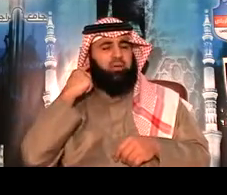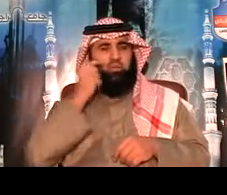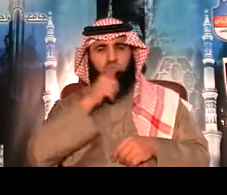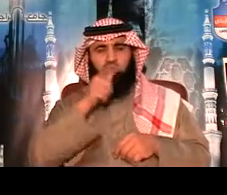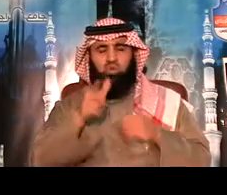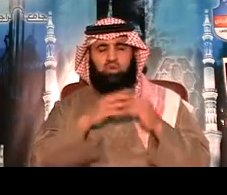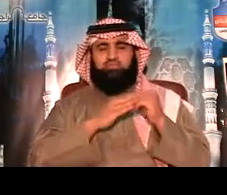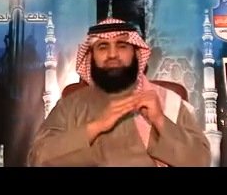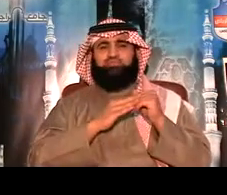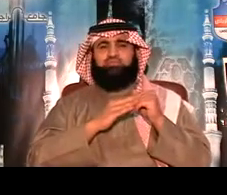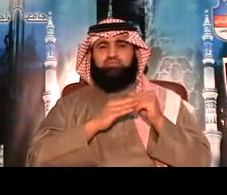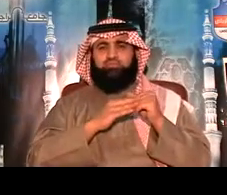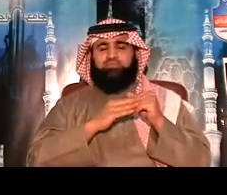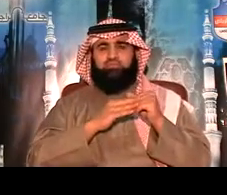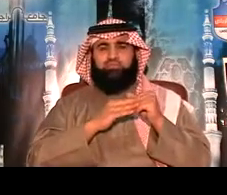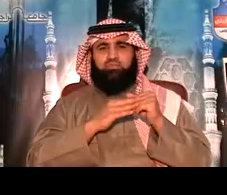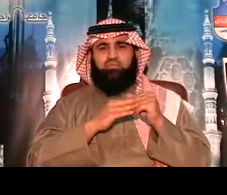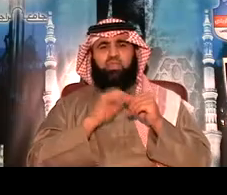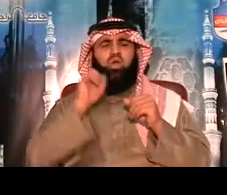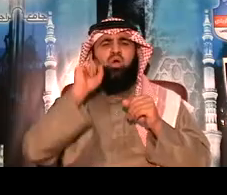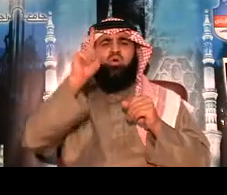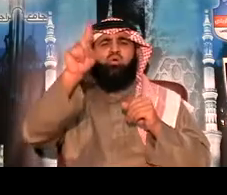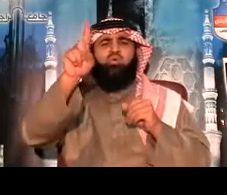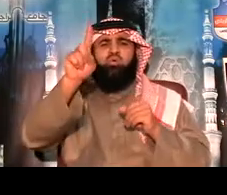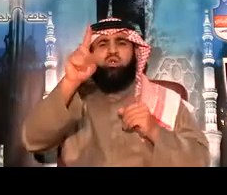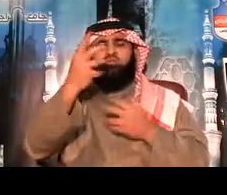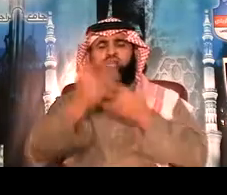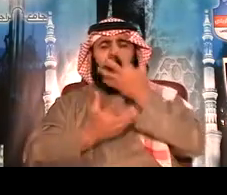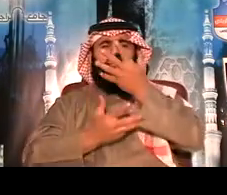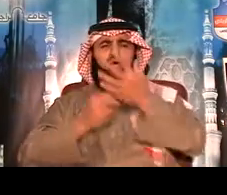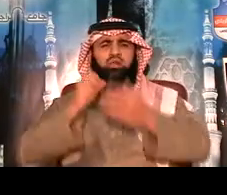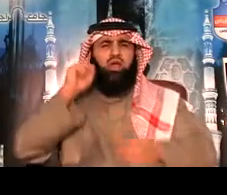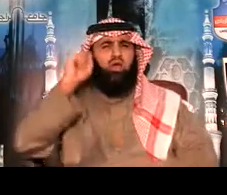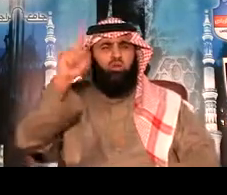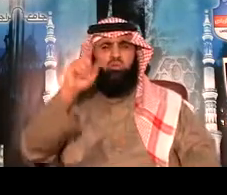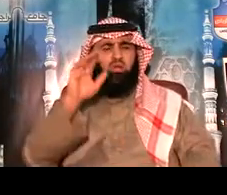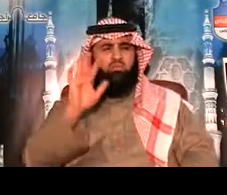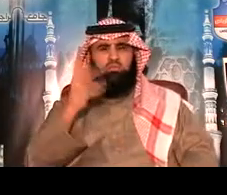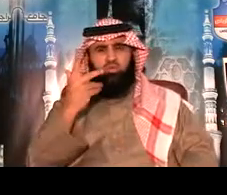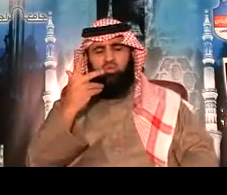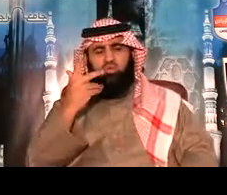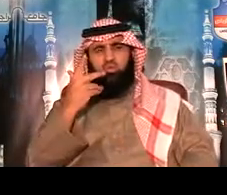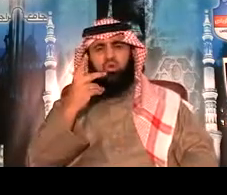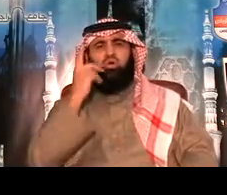وسلم يقول: إن أول الناس يقضى يوم القيامة عليه